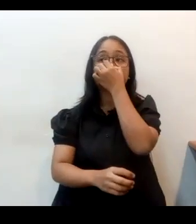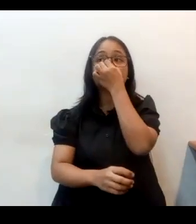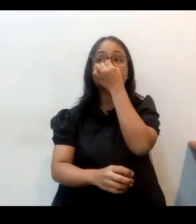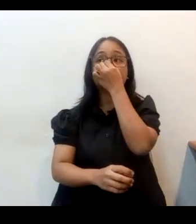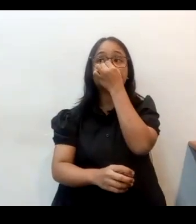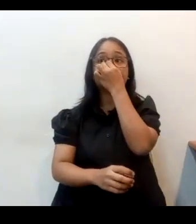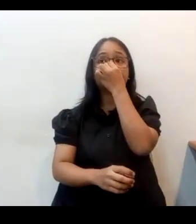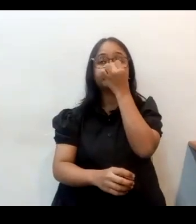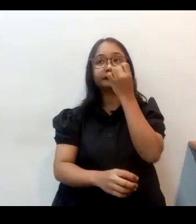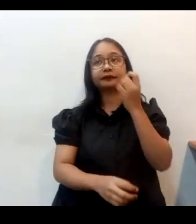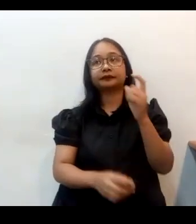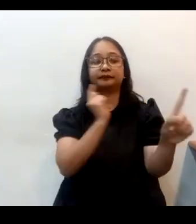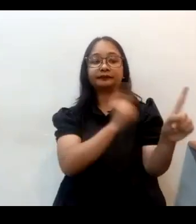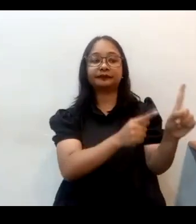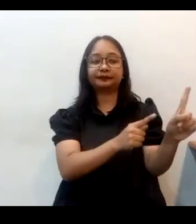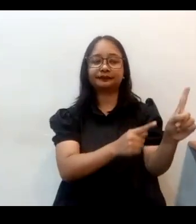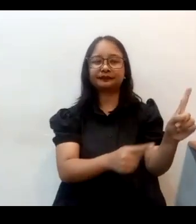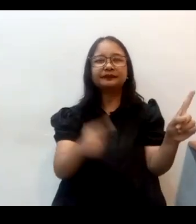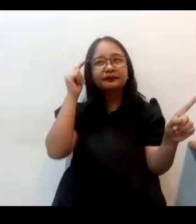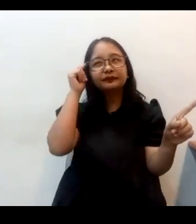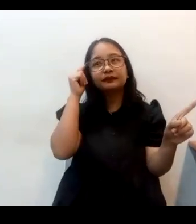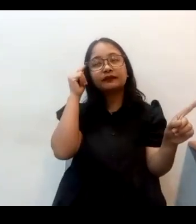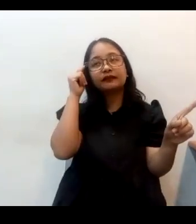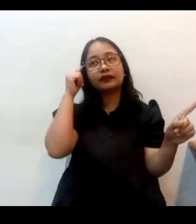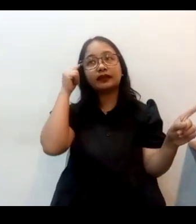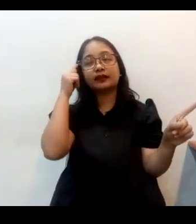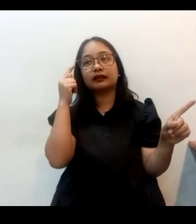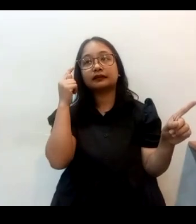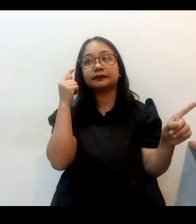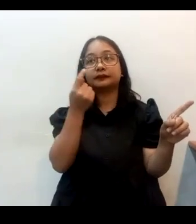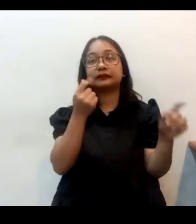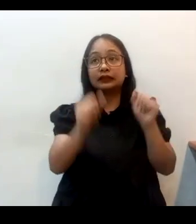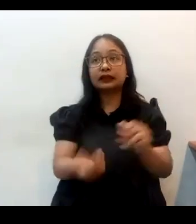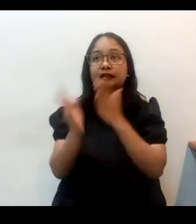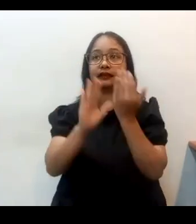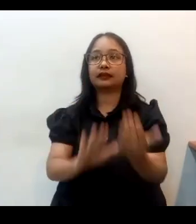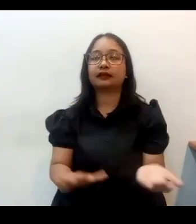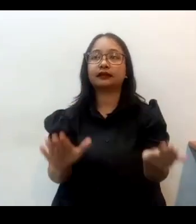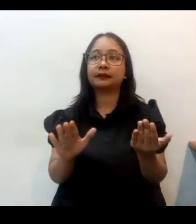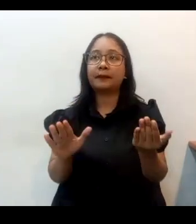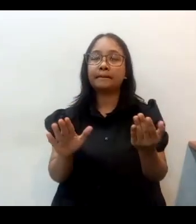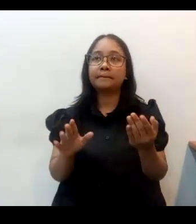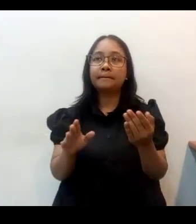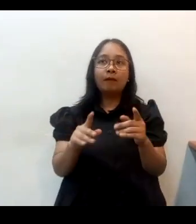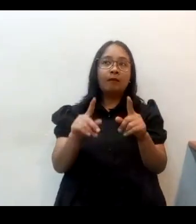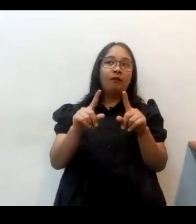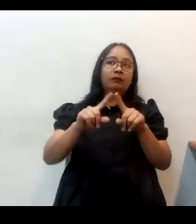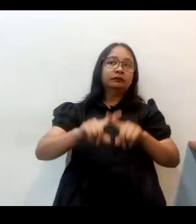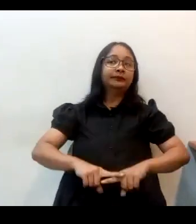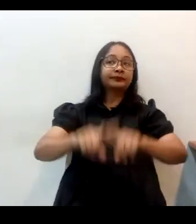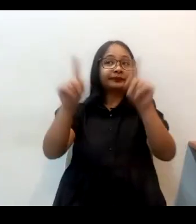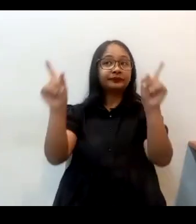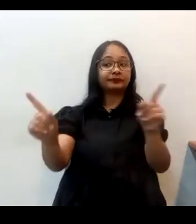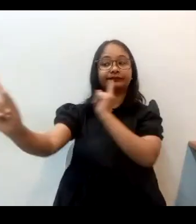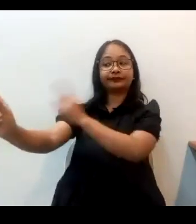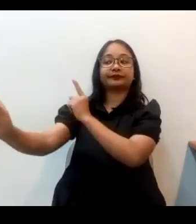he died. Kaya alam niya talaga na siya'y mamamatay. Siya'y halos mamamatay na. But here is the man, he saved him. Ngunit ito